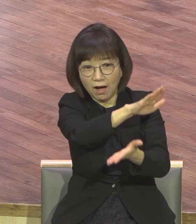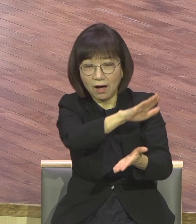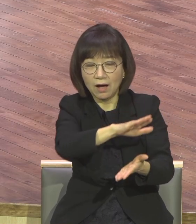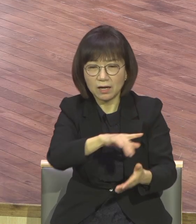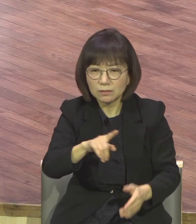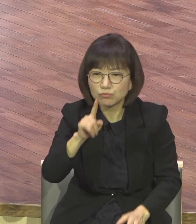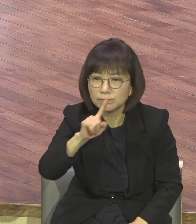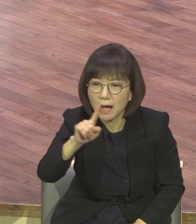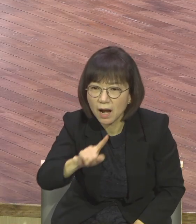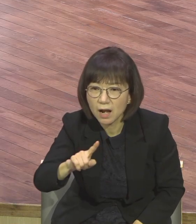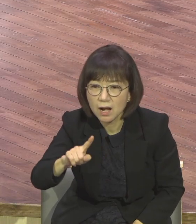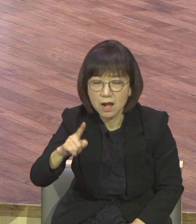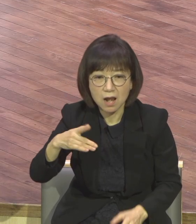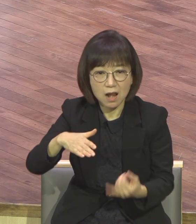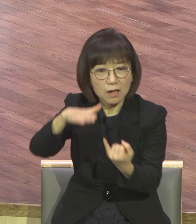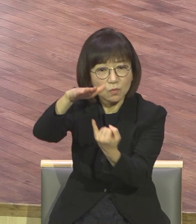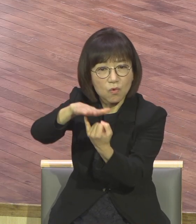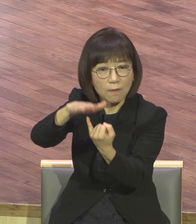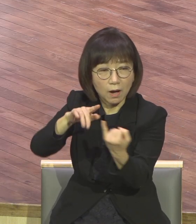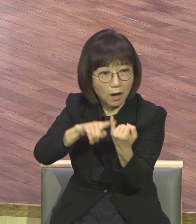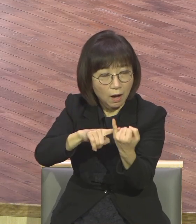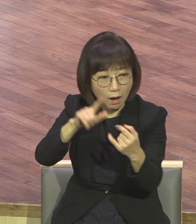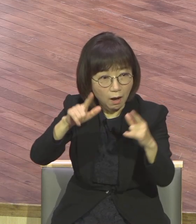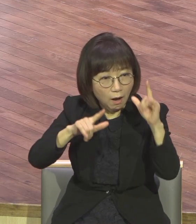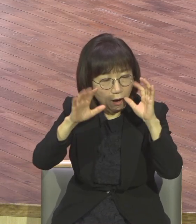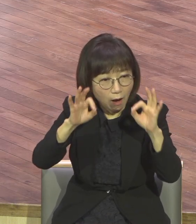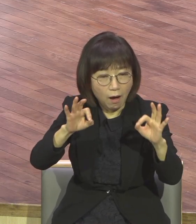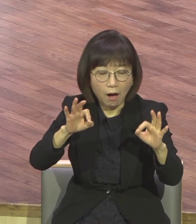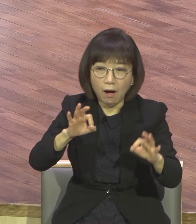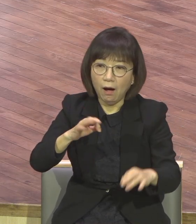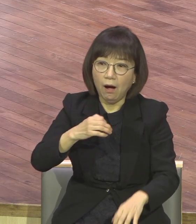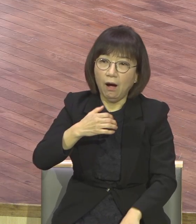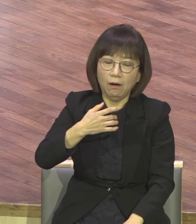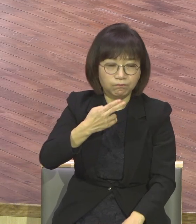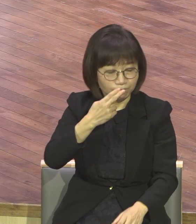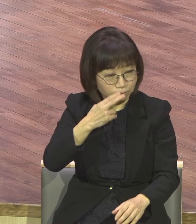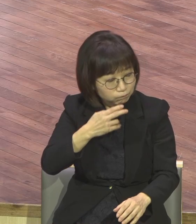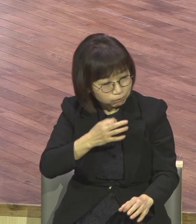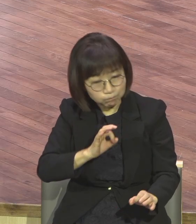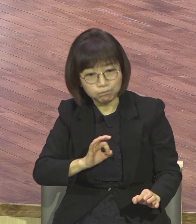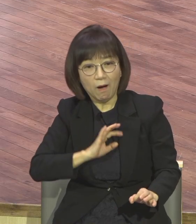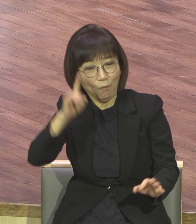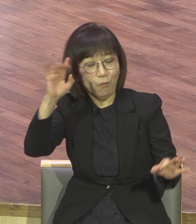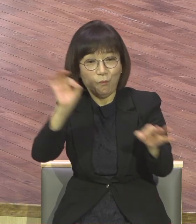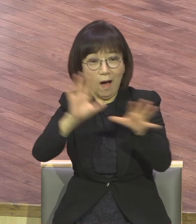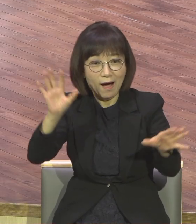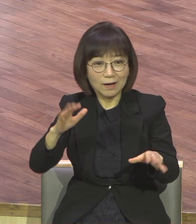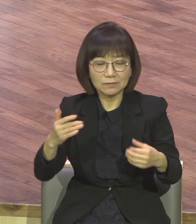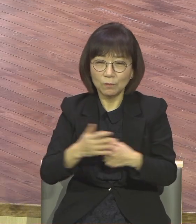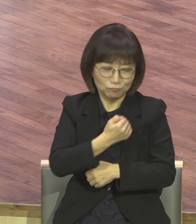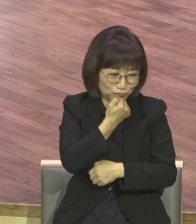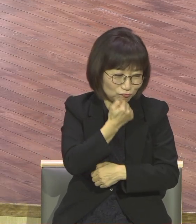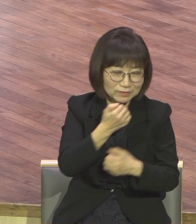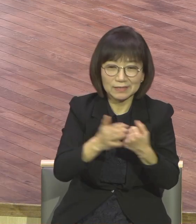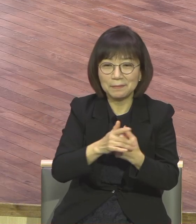정신 자세가 내가 보고 저 항상 보고 놀래 웃어서 한번 털자 그랬어요. 여러분